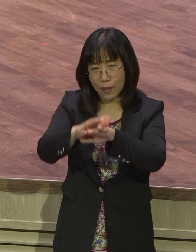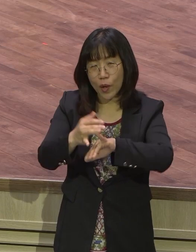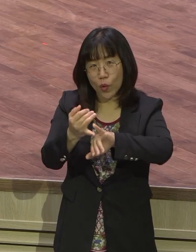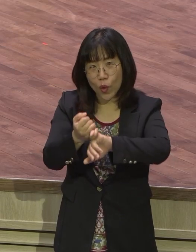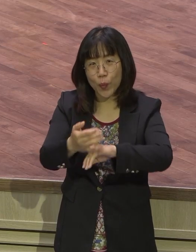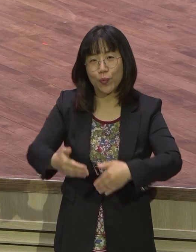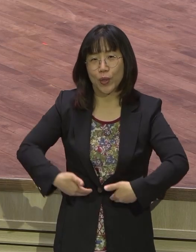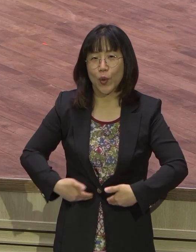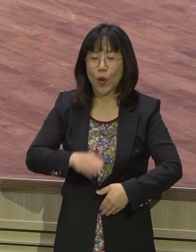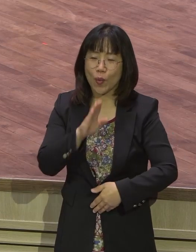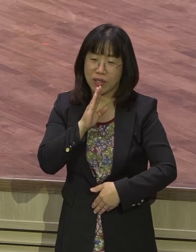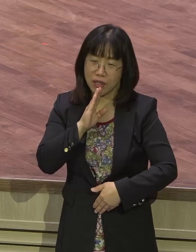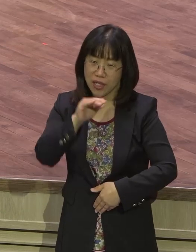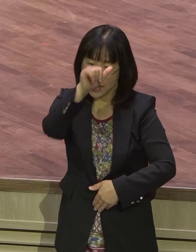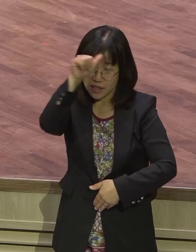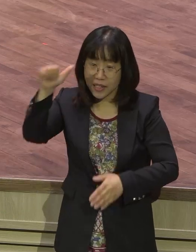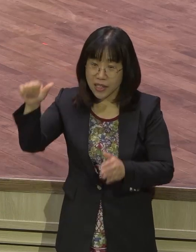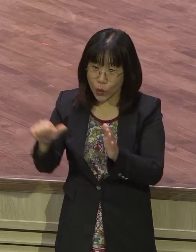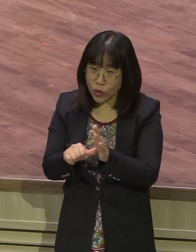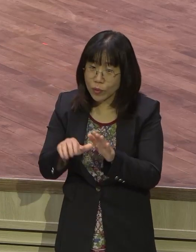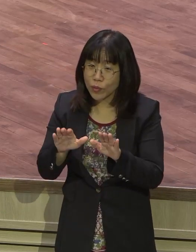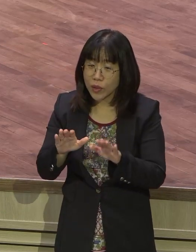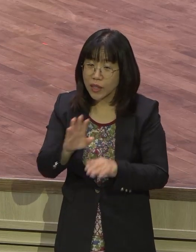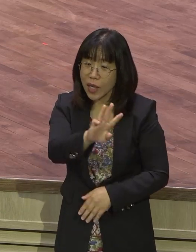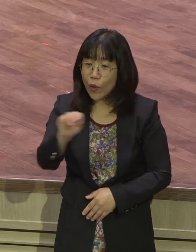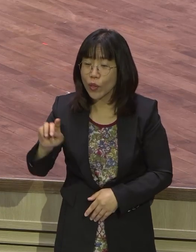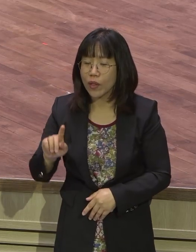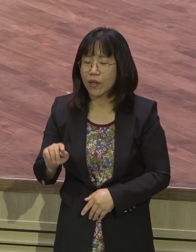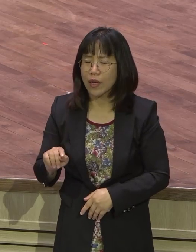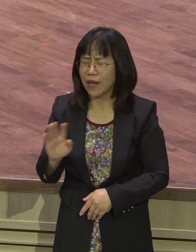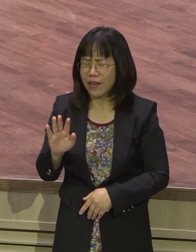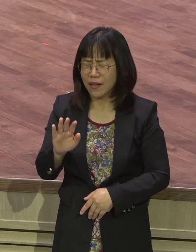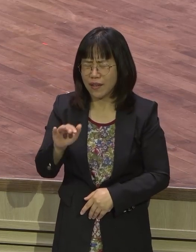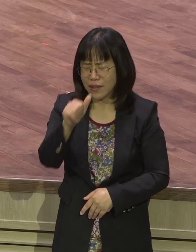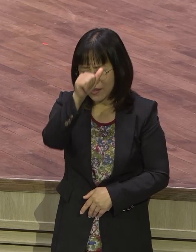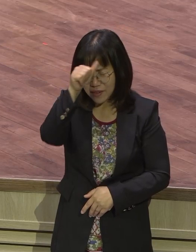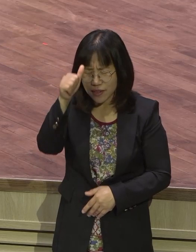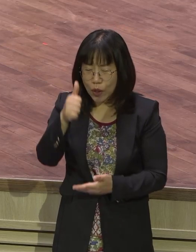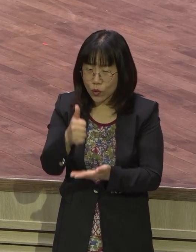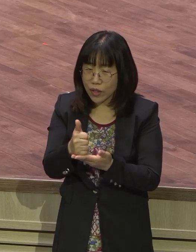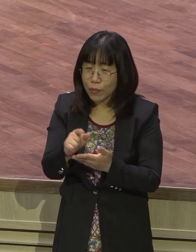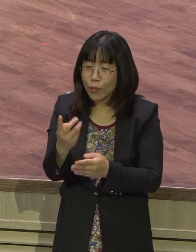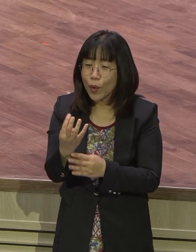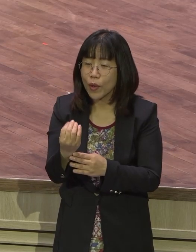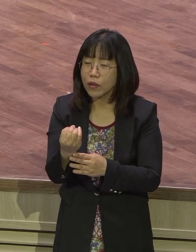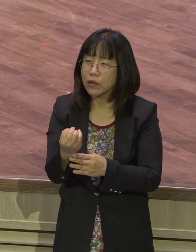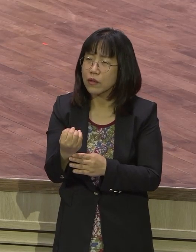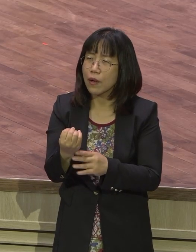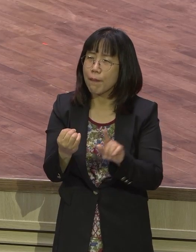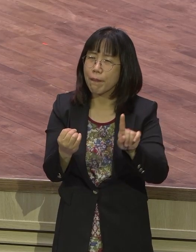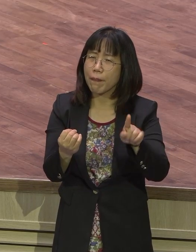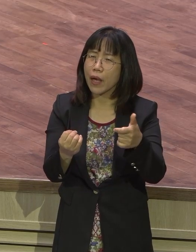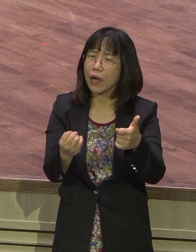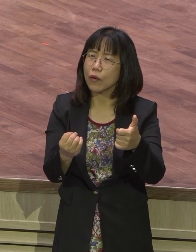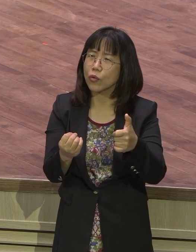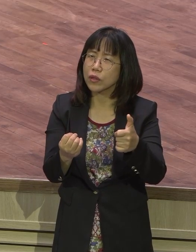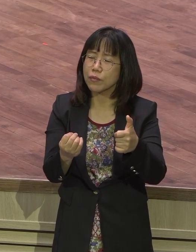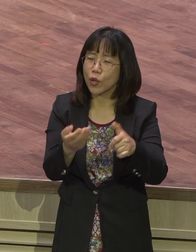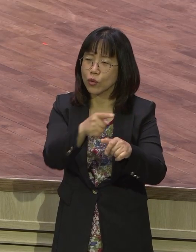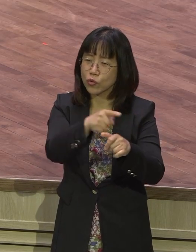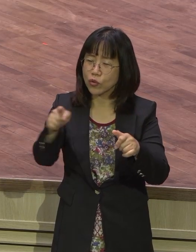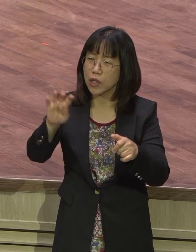지금 우리에게 장노임이 140명이 됐는데 지금 40명밖에 못 나오고 있어요 주일날 그 100명